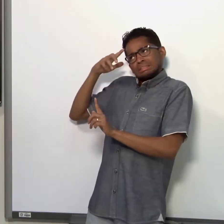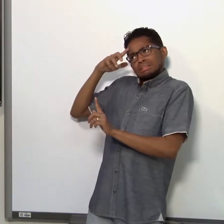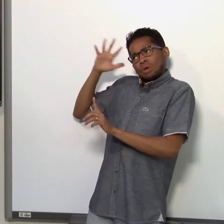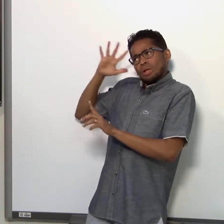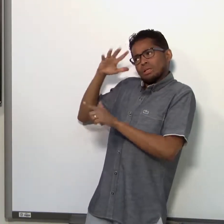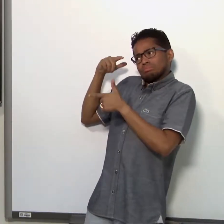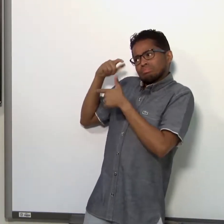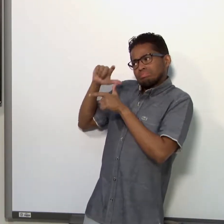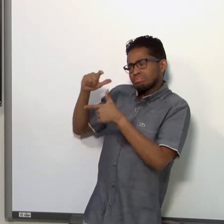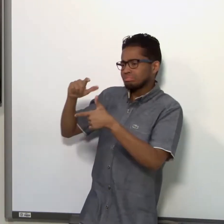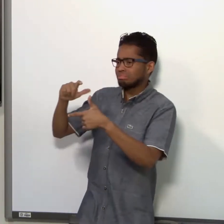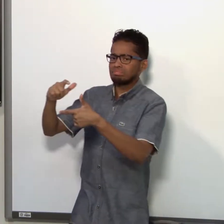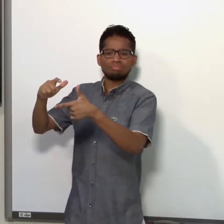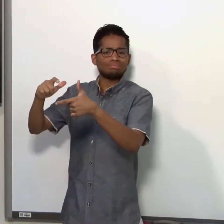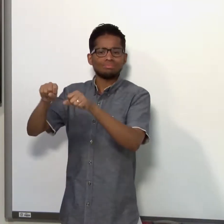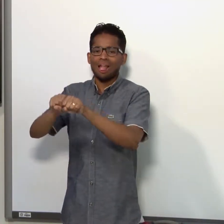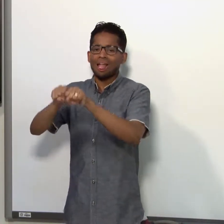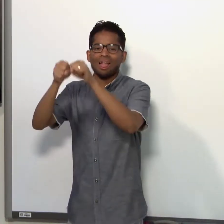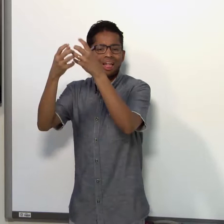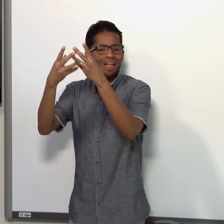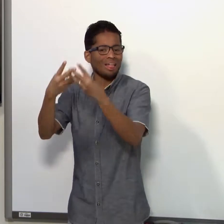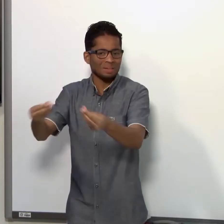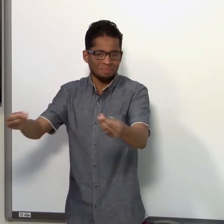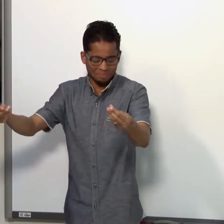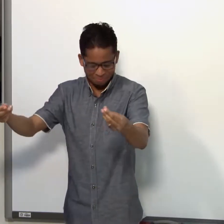influenciaram para o fracasso da teoria tradicional.